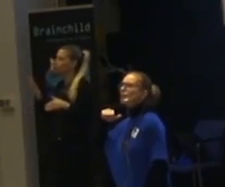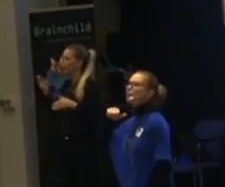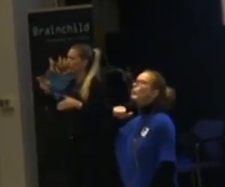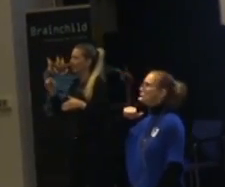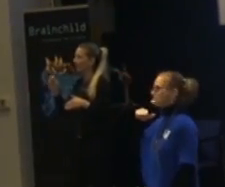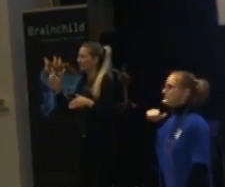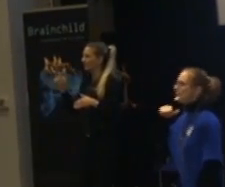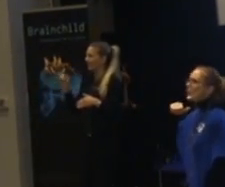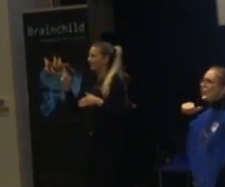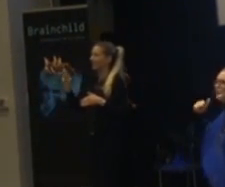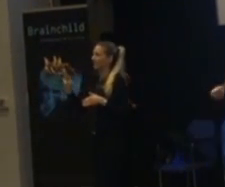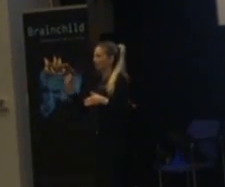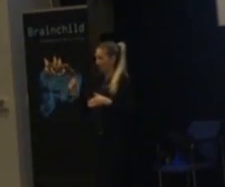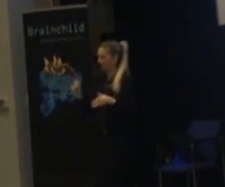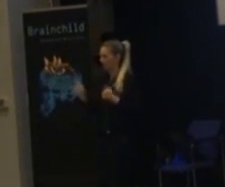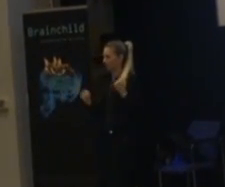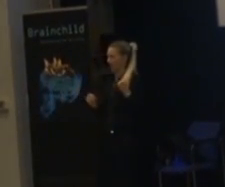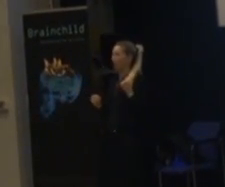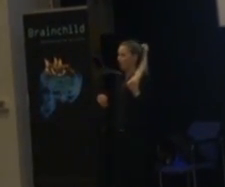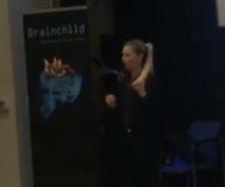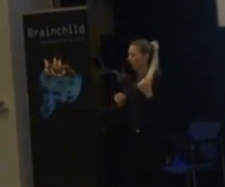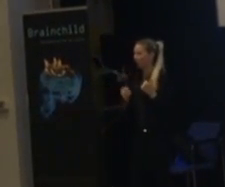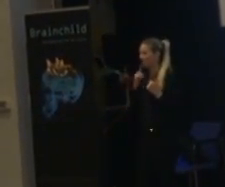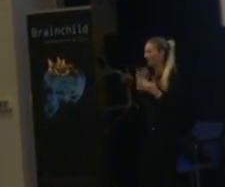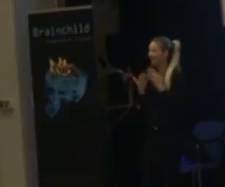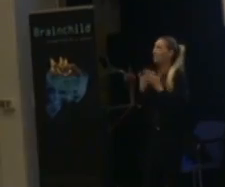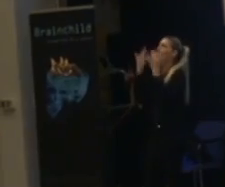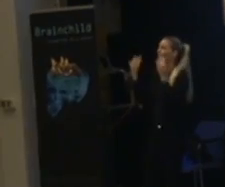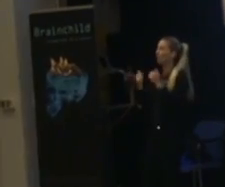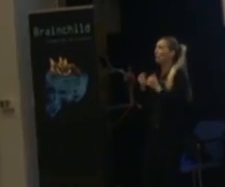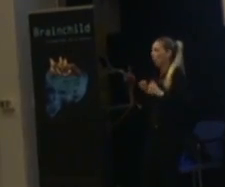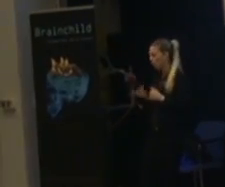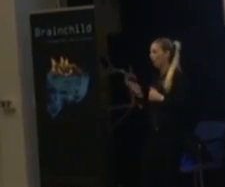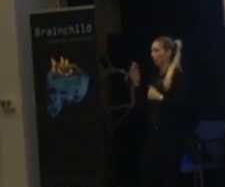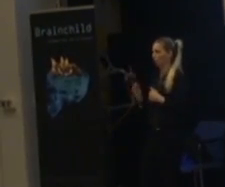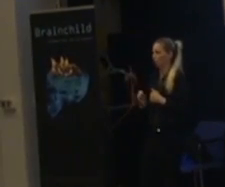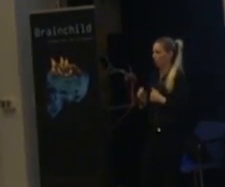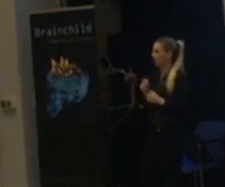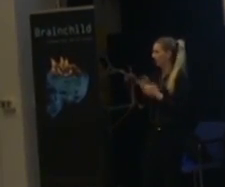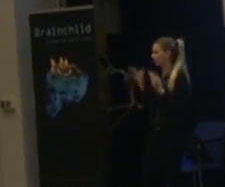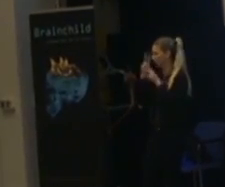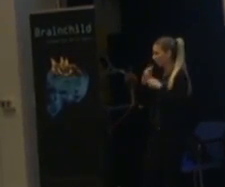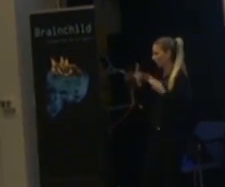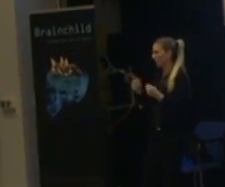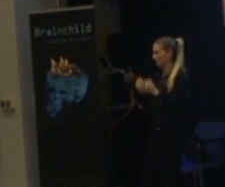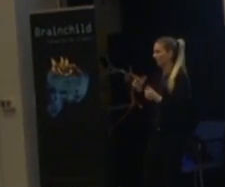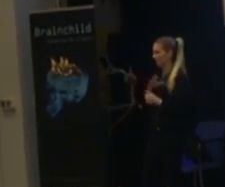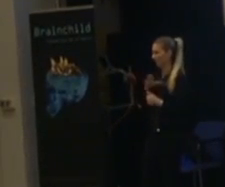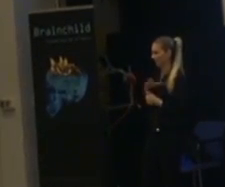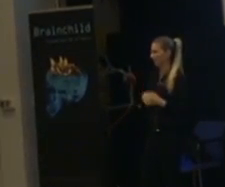har synestetiska? Ja. Och jag säger inte många. Men jag säger några. Ja. För det är inte jättevanligt. Men det finns.